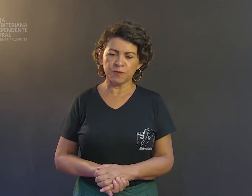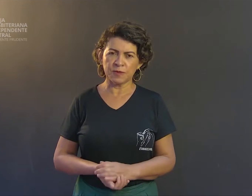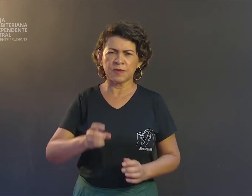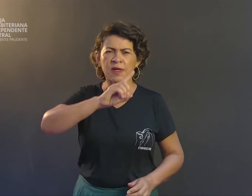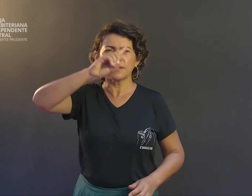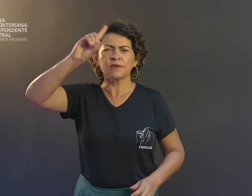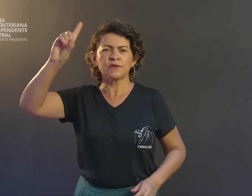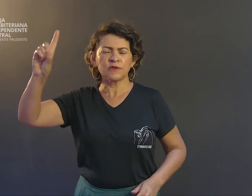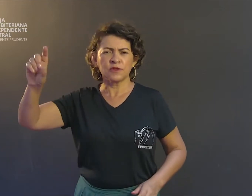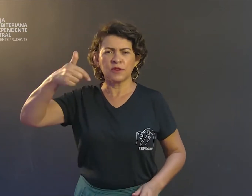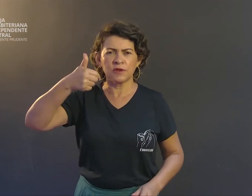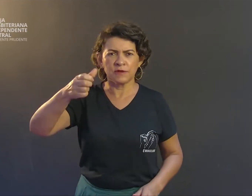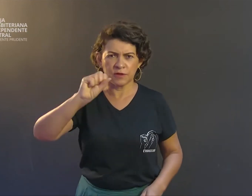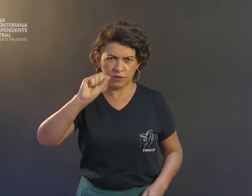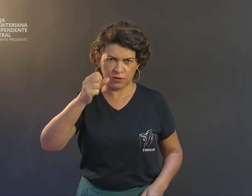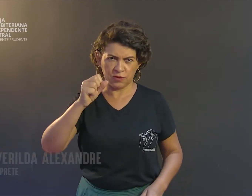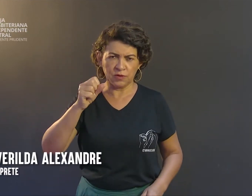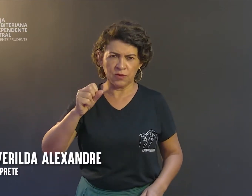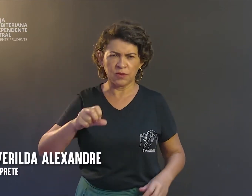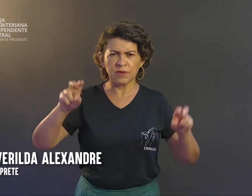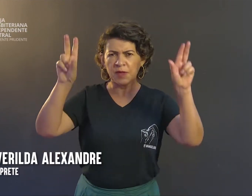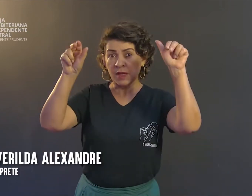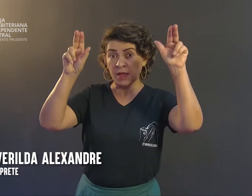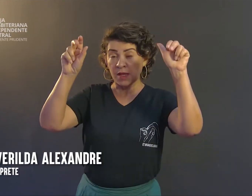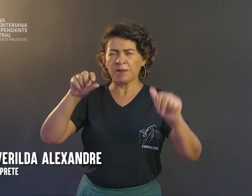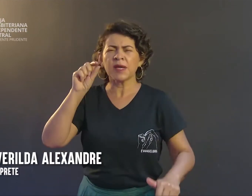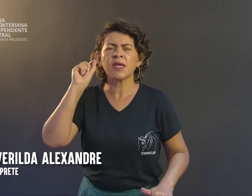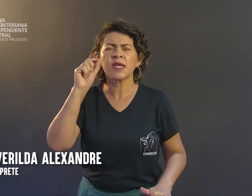Dia 28. Quem é nosso inimigo?